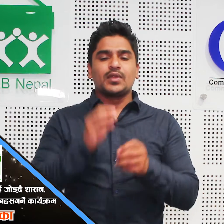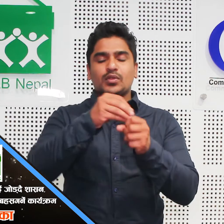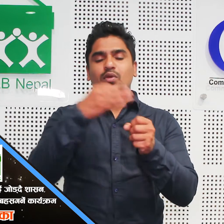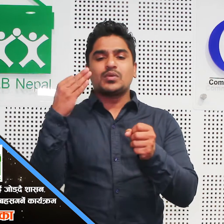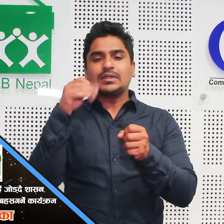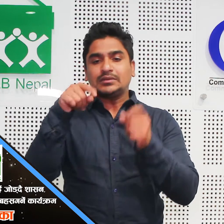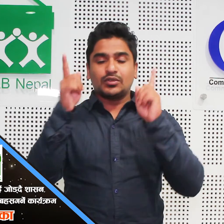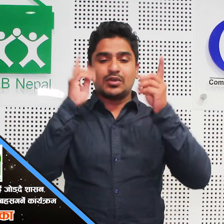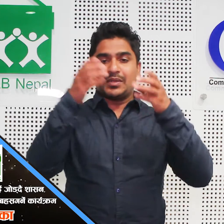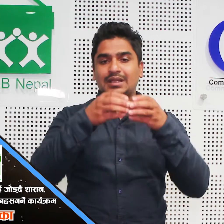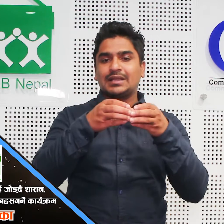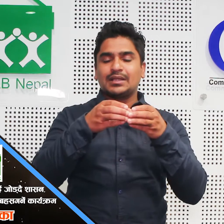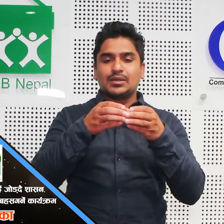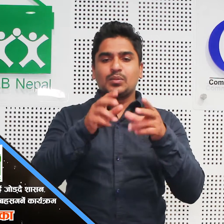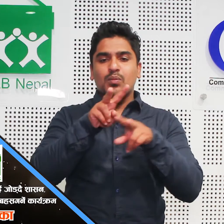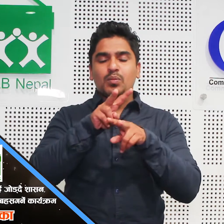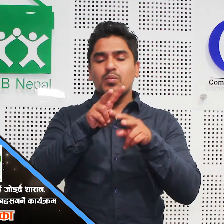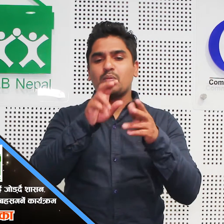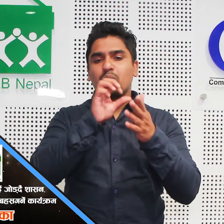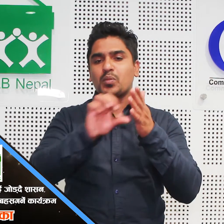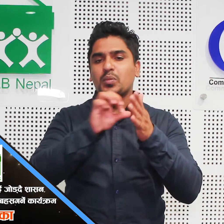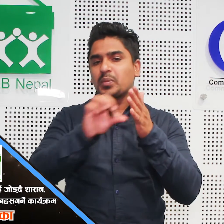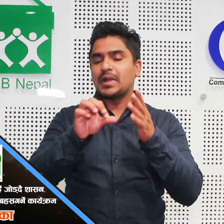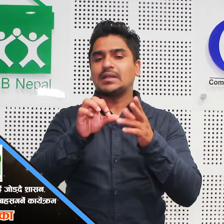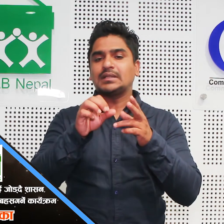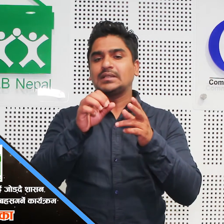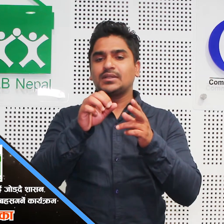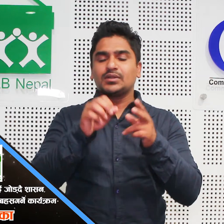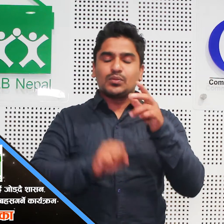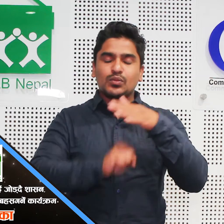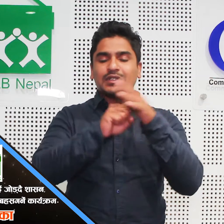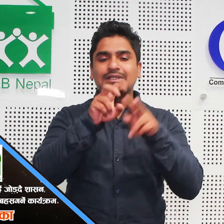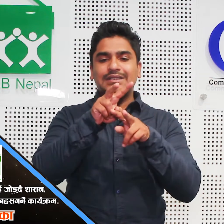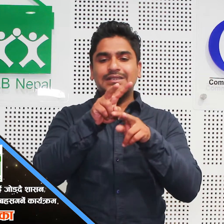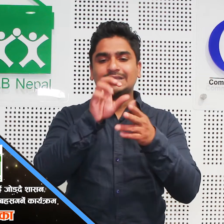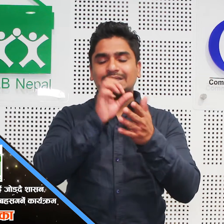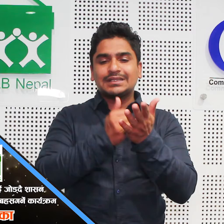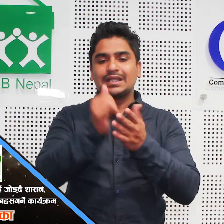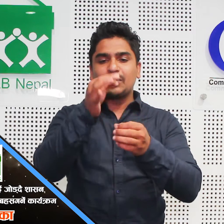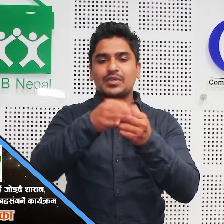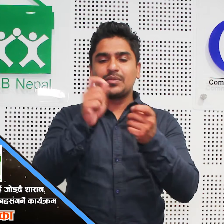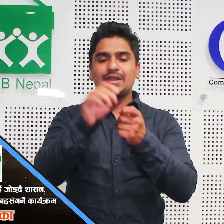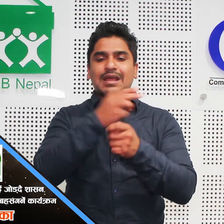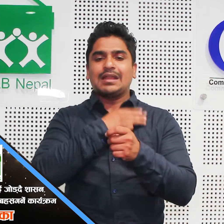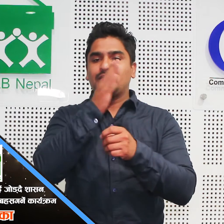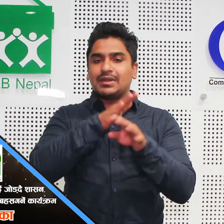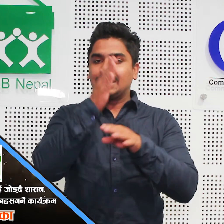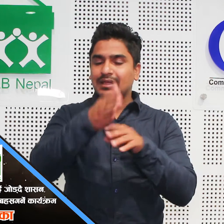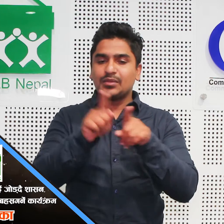मिथिला नगरपालिकाका पशुपालन, फूलखेती लगायतको कृषिलाई व्यवसाय बनाएर काम गरेका नागरिकले पनि कोरोना